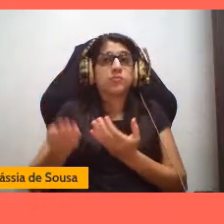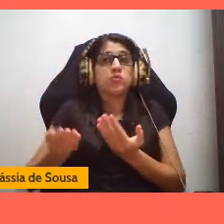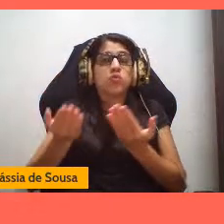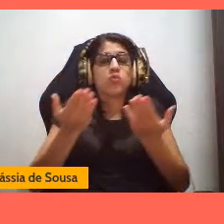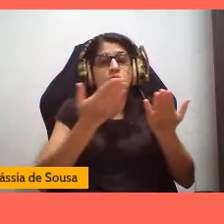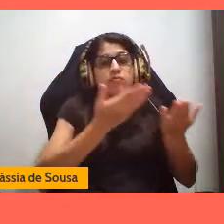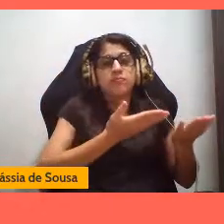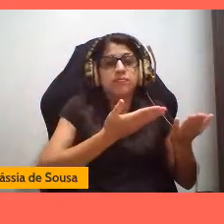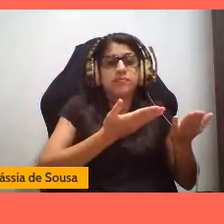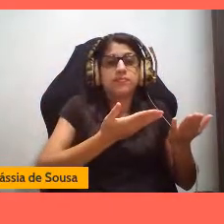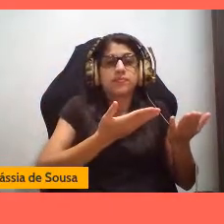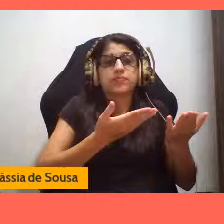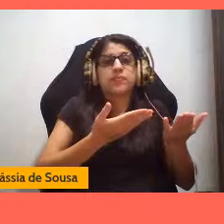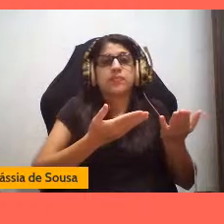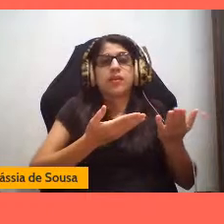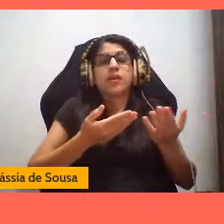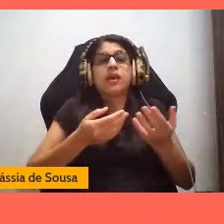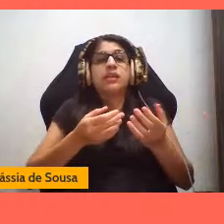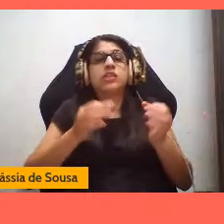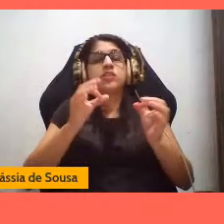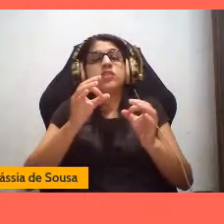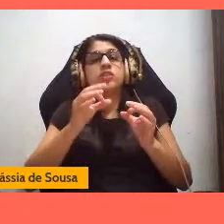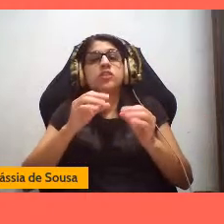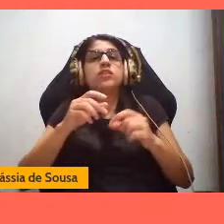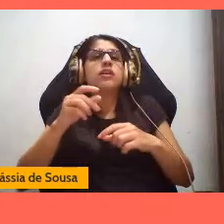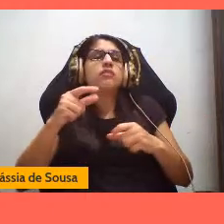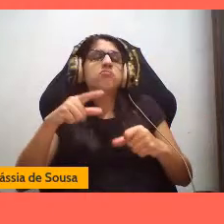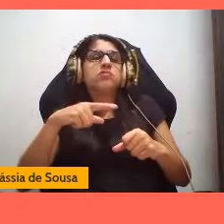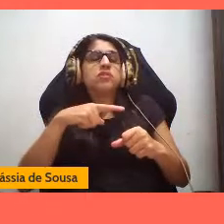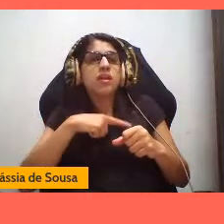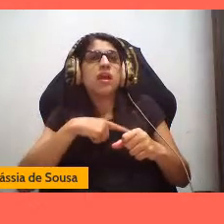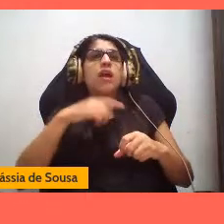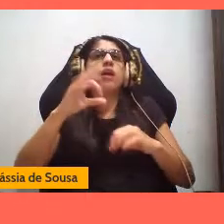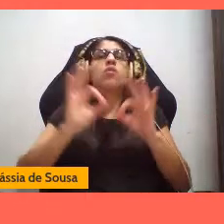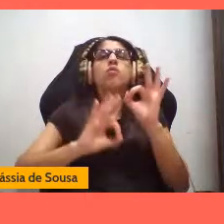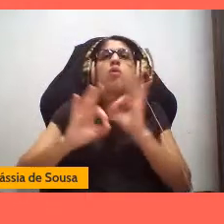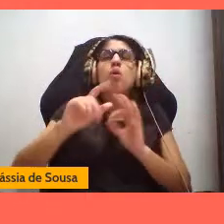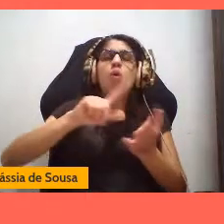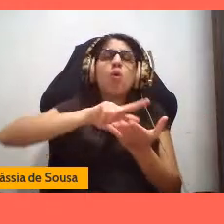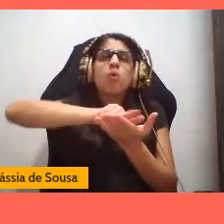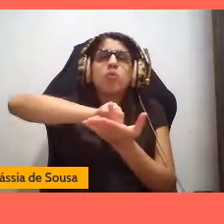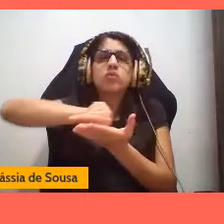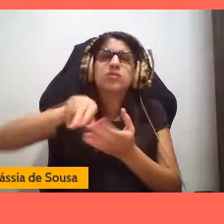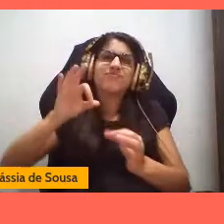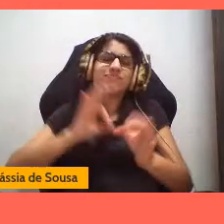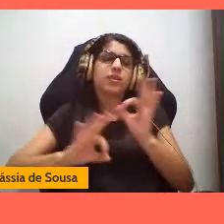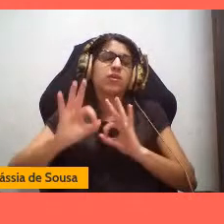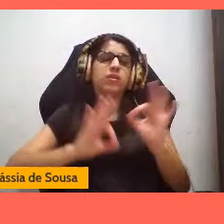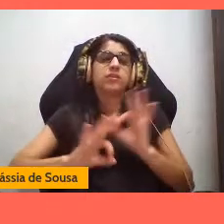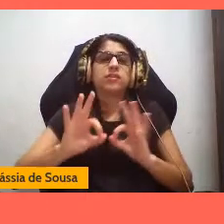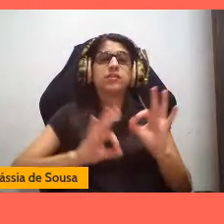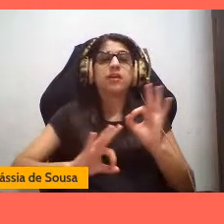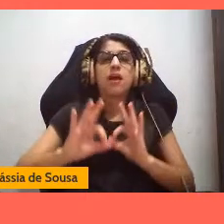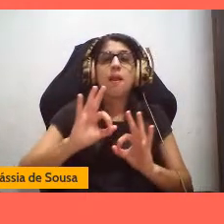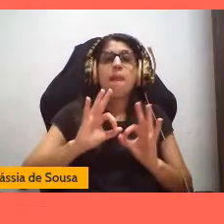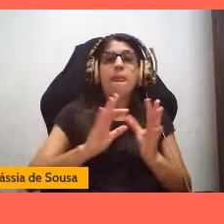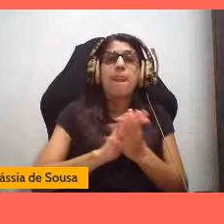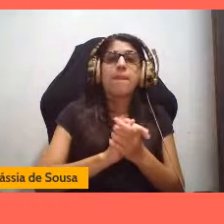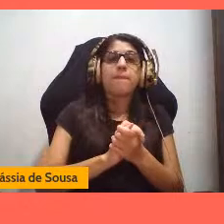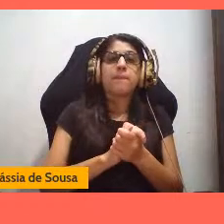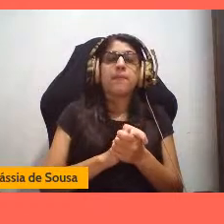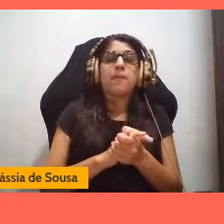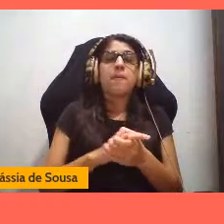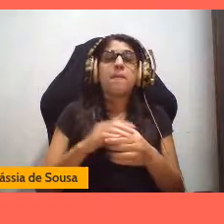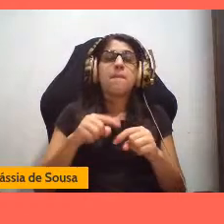um IGT sobre estágio. Então, nesse momento, eles poderiam, os supervisores de estágio poderiam estar com a